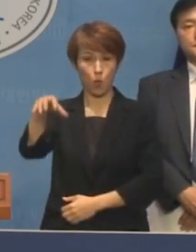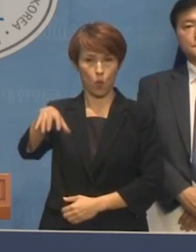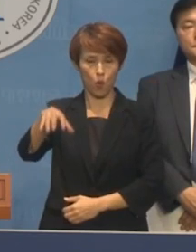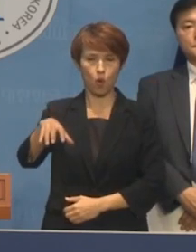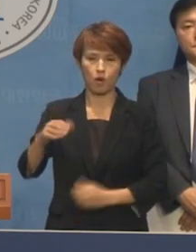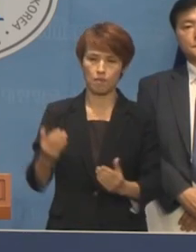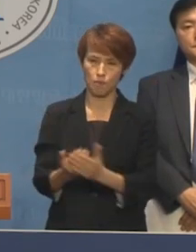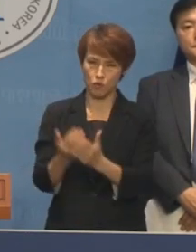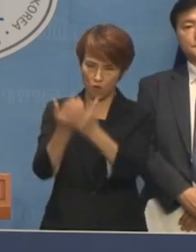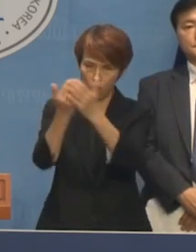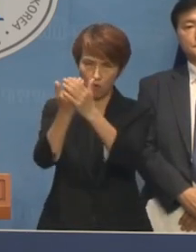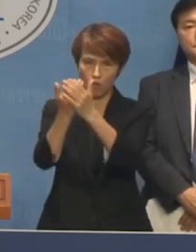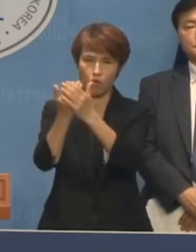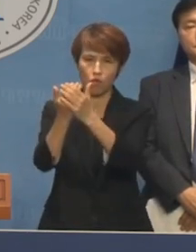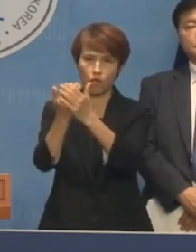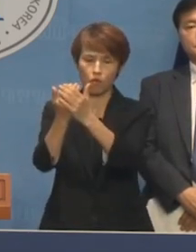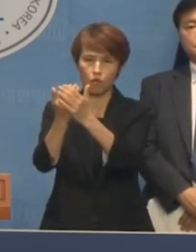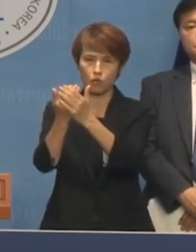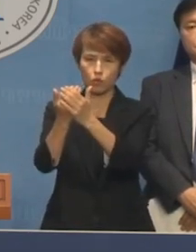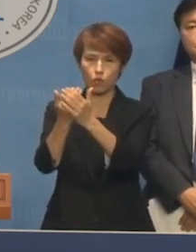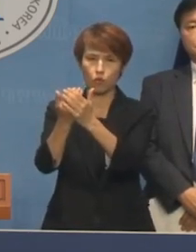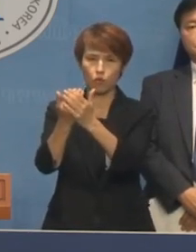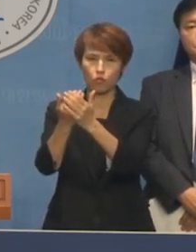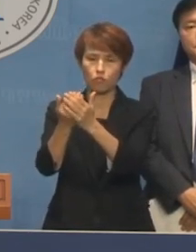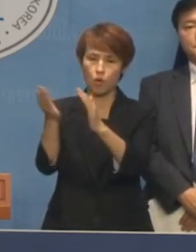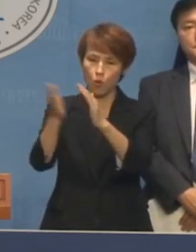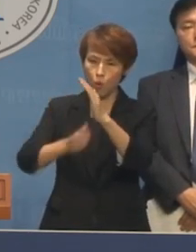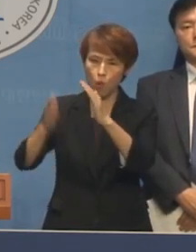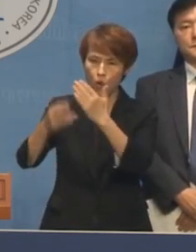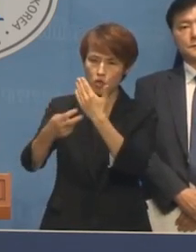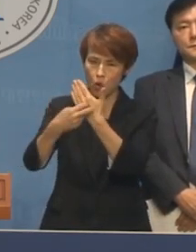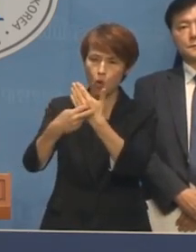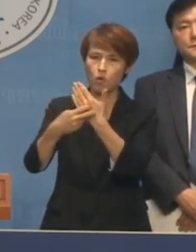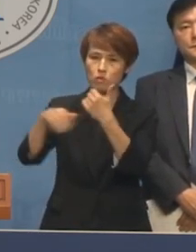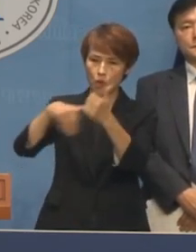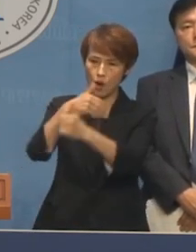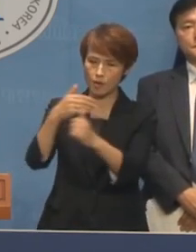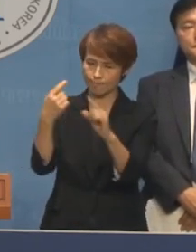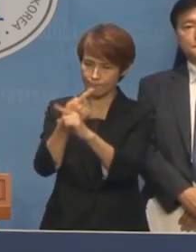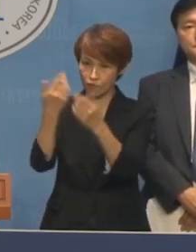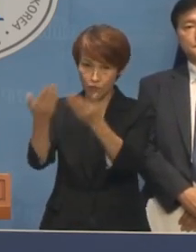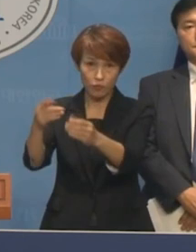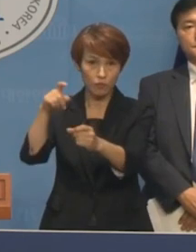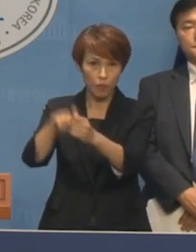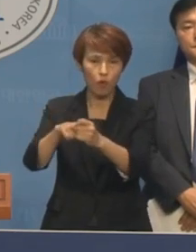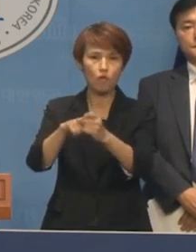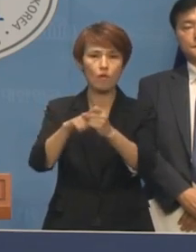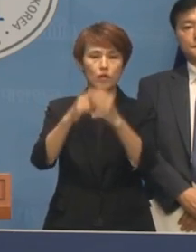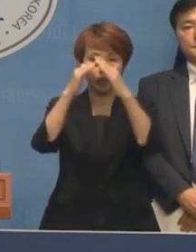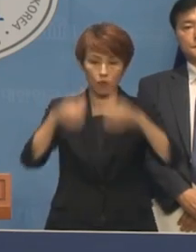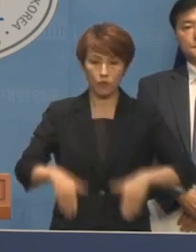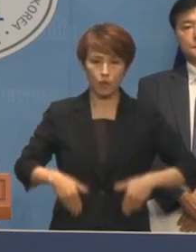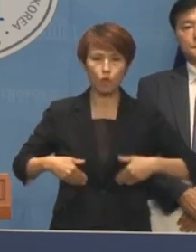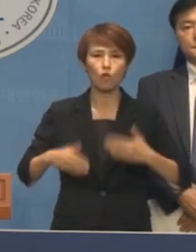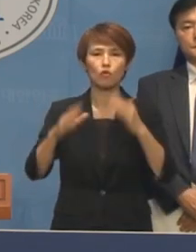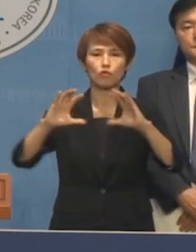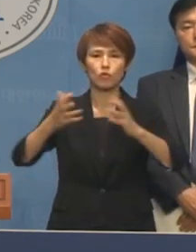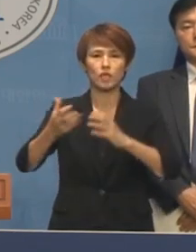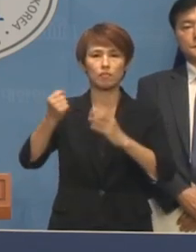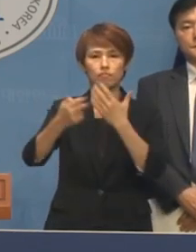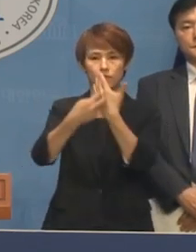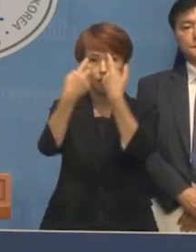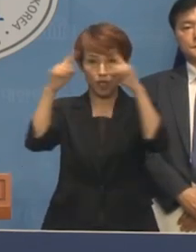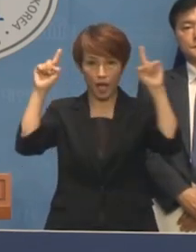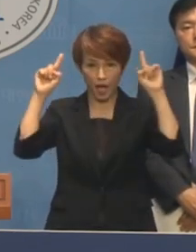번영과 열악한 공공의료 개선을 해결할 전남권 국립의대 신설을 신속하고 공정하게